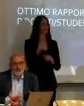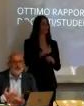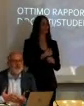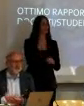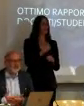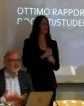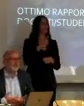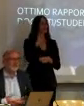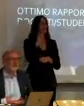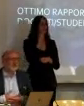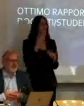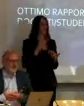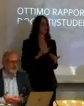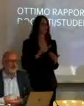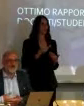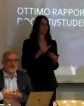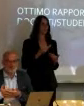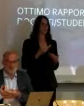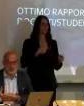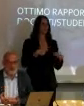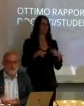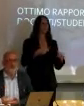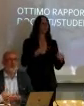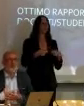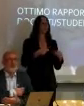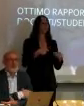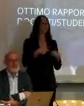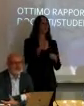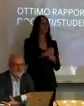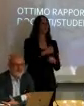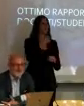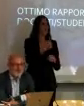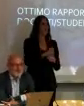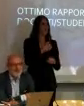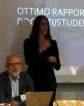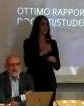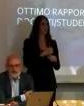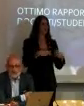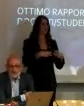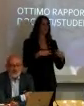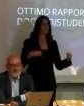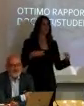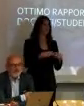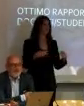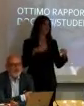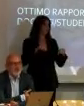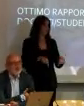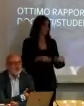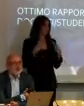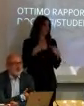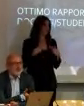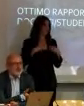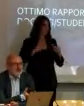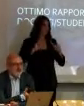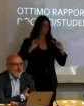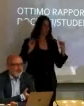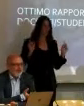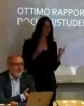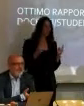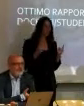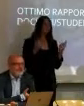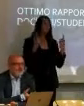di meno. E quindi in un mercato del lavoro così frammentato, così complesso e così flessibile come quello che stiamo affrontando, questo è